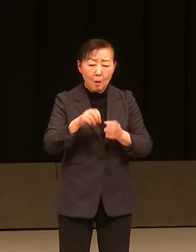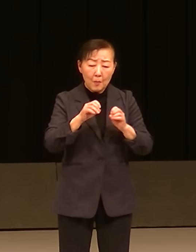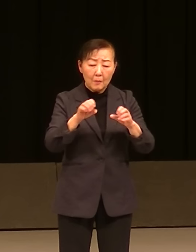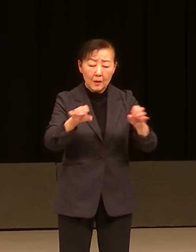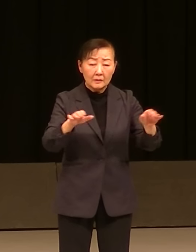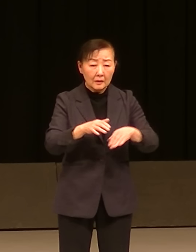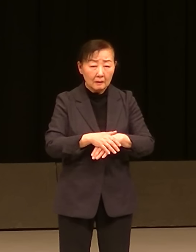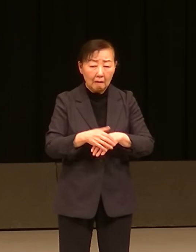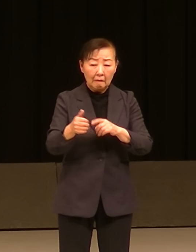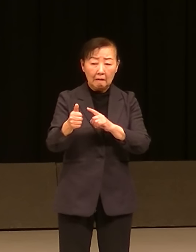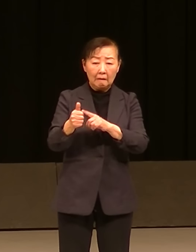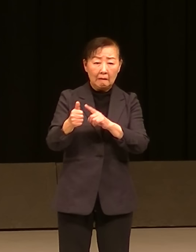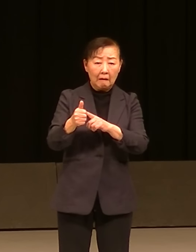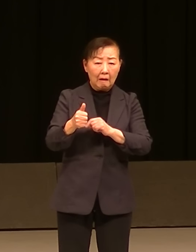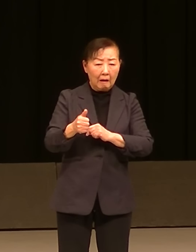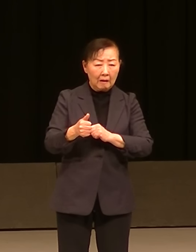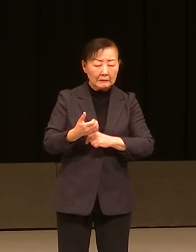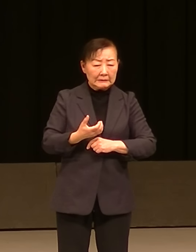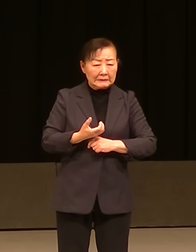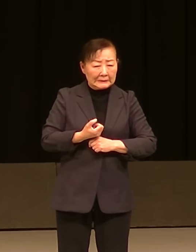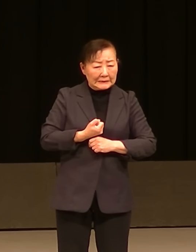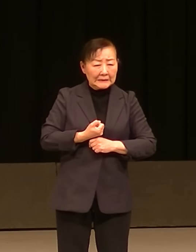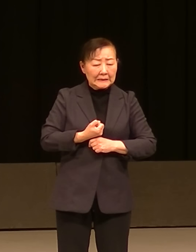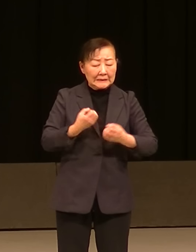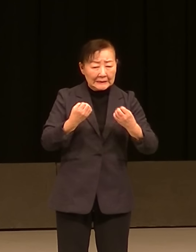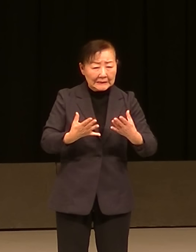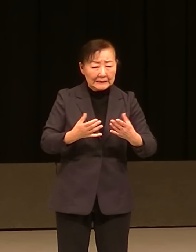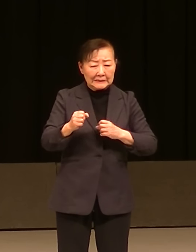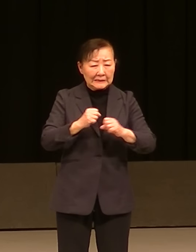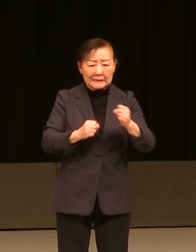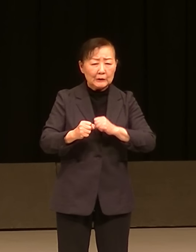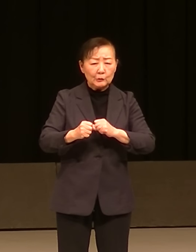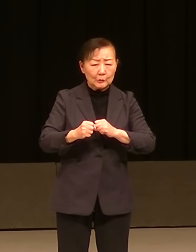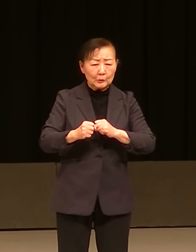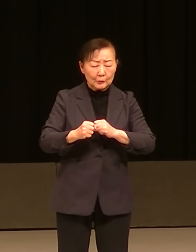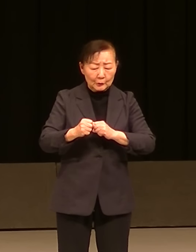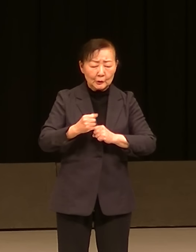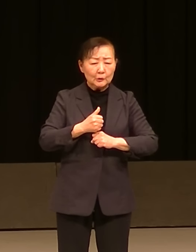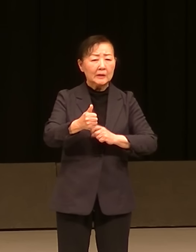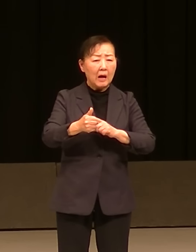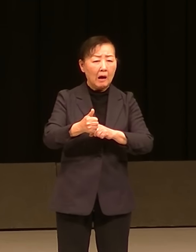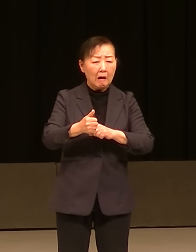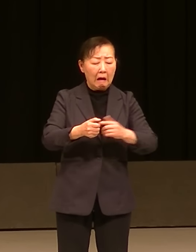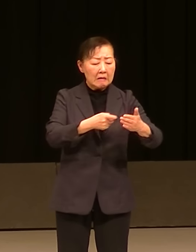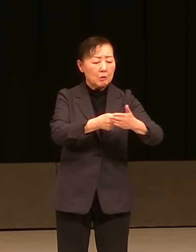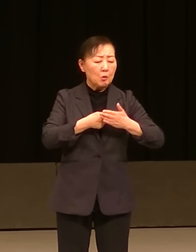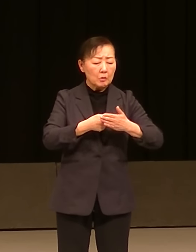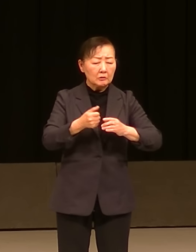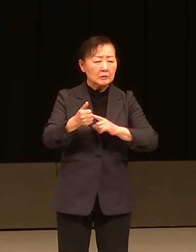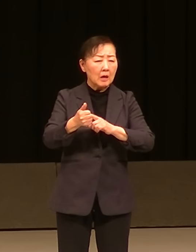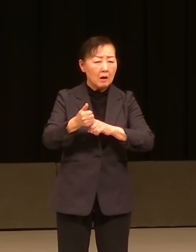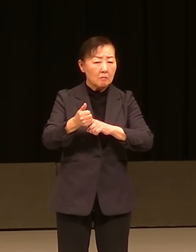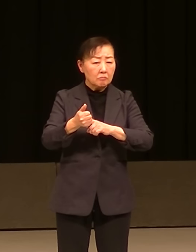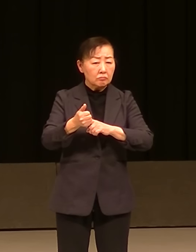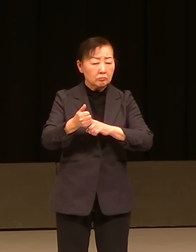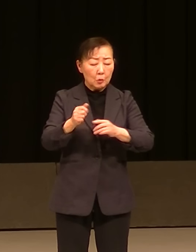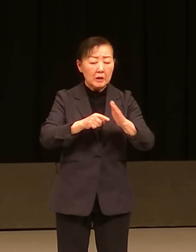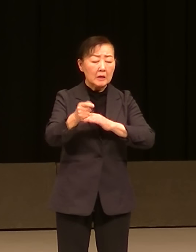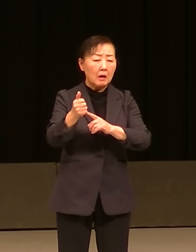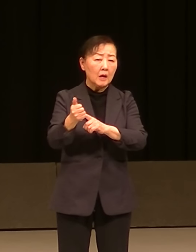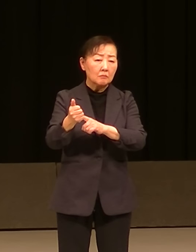あ新自由主義の旗振りだった、強欲資本主義のリーダーだ